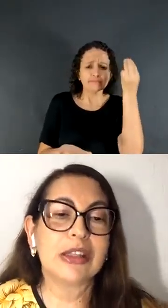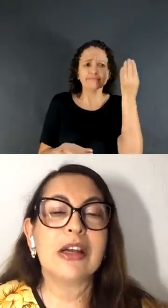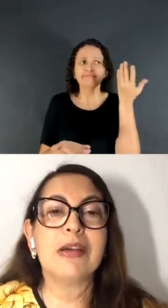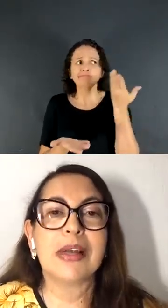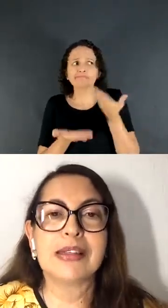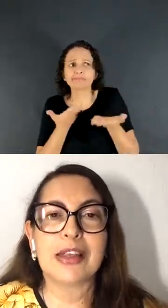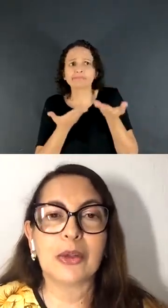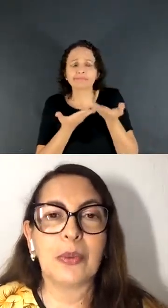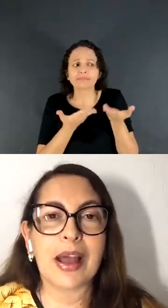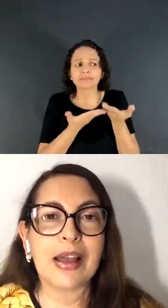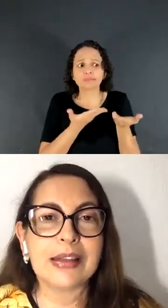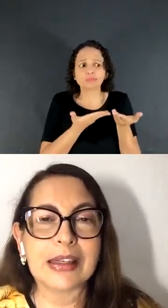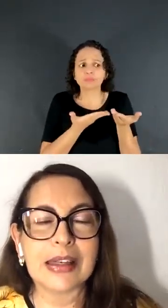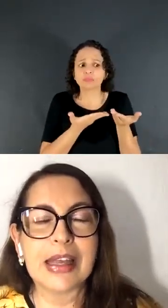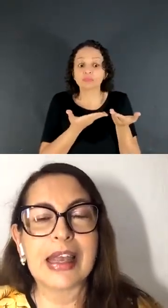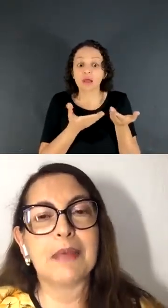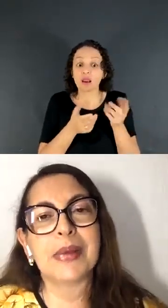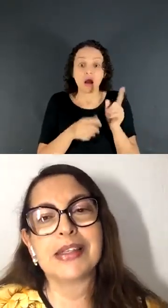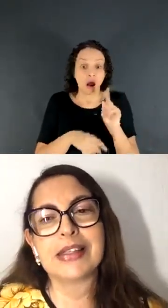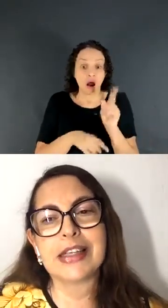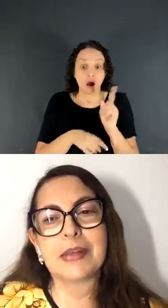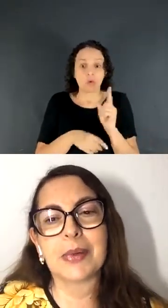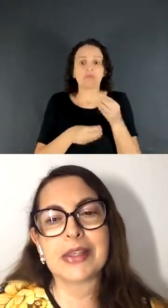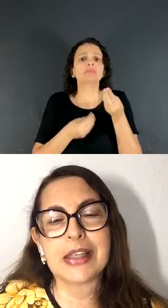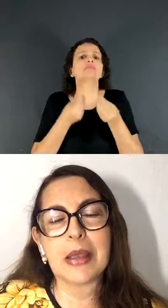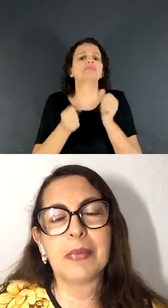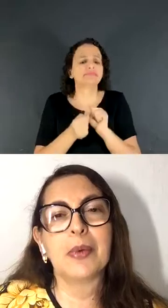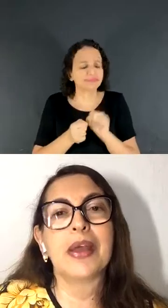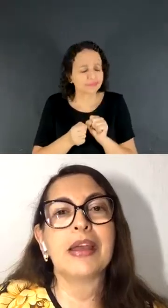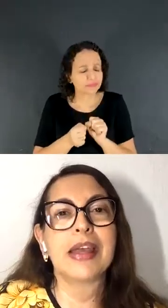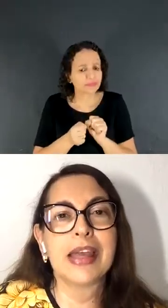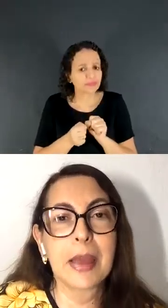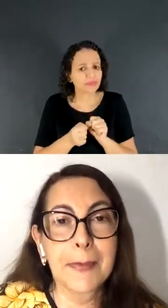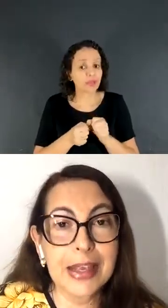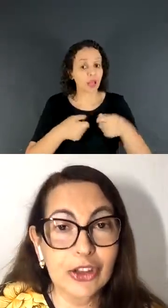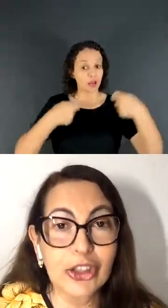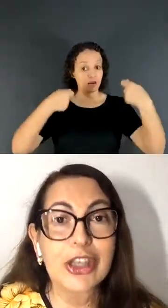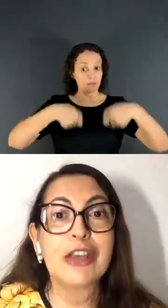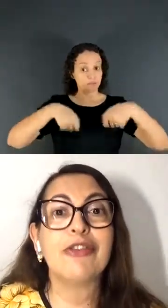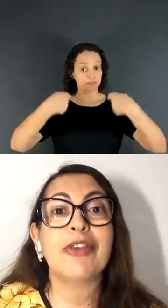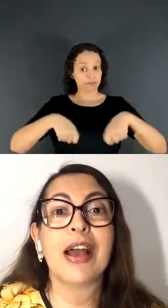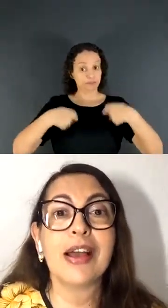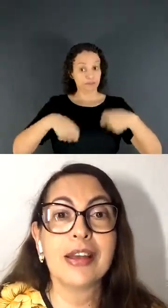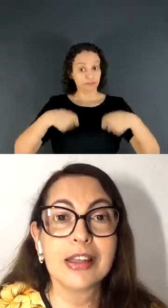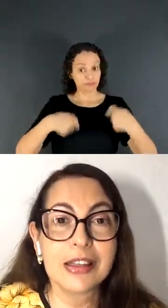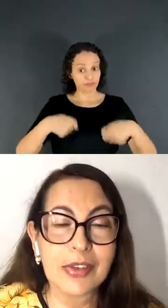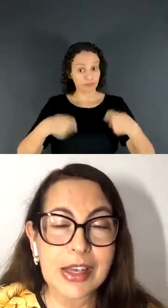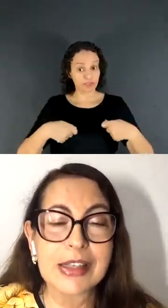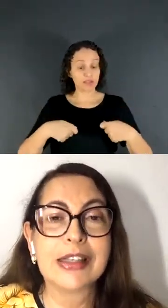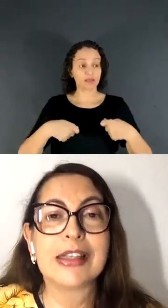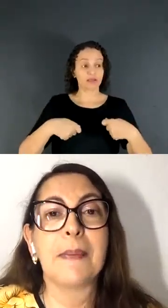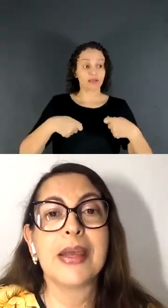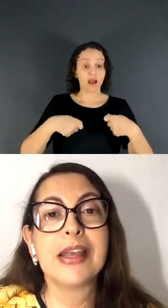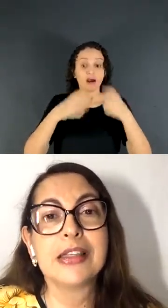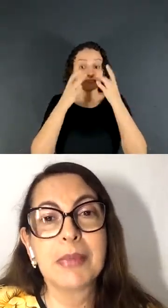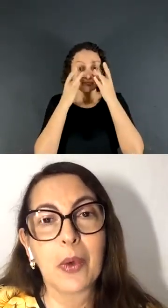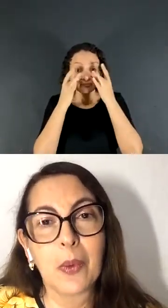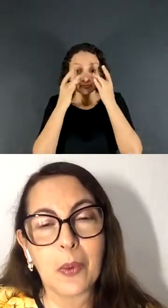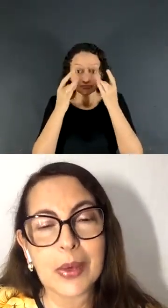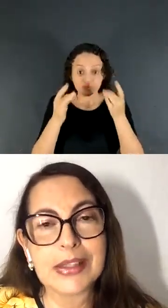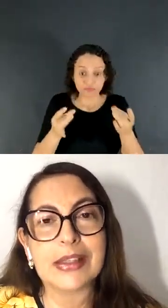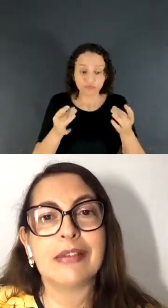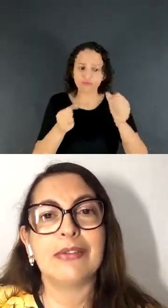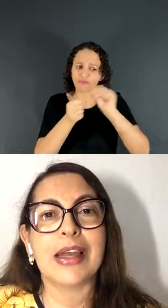seja tão acentuada, ela precisa, por exemplo, repetir várias vezes a